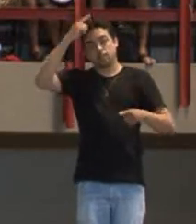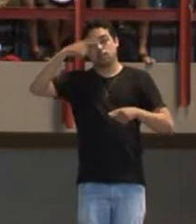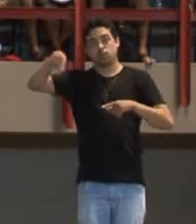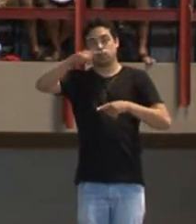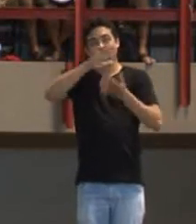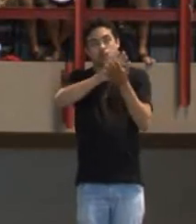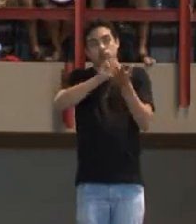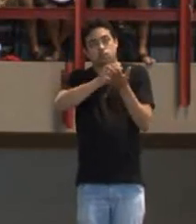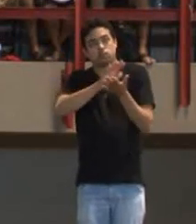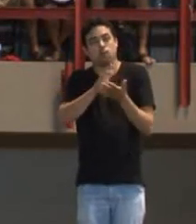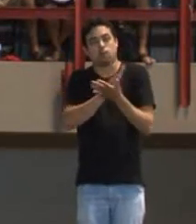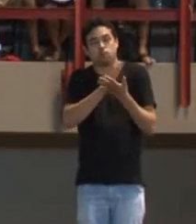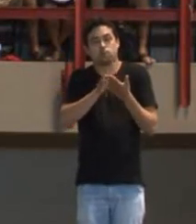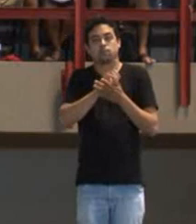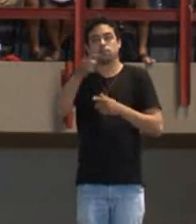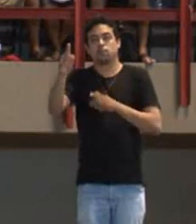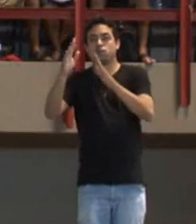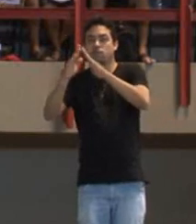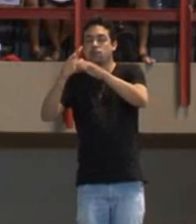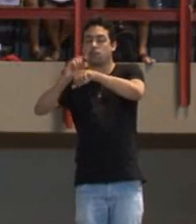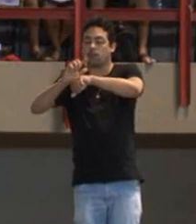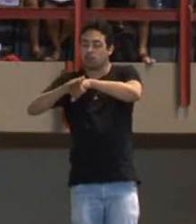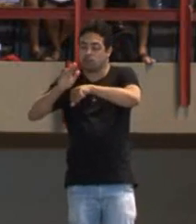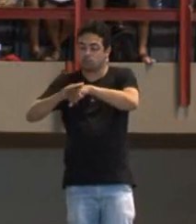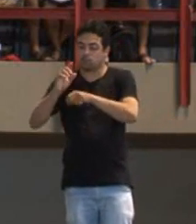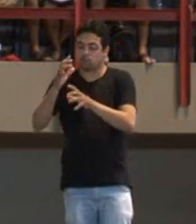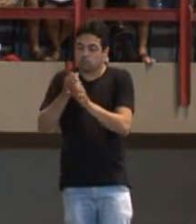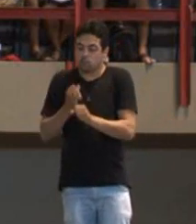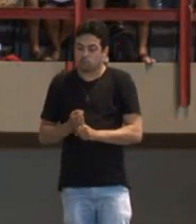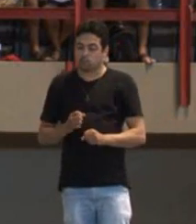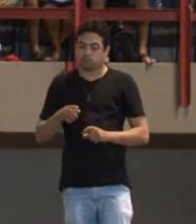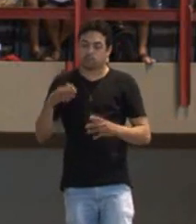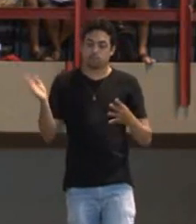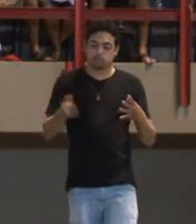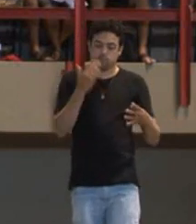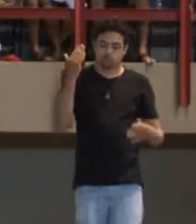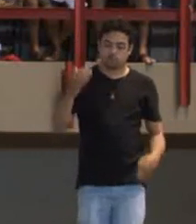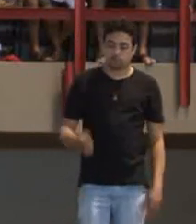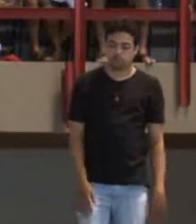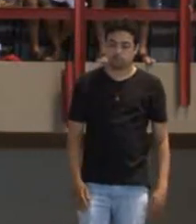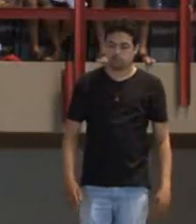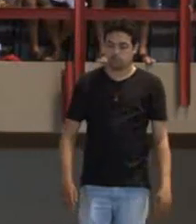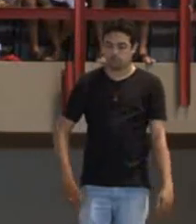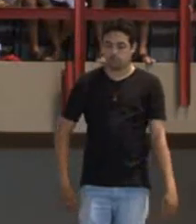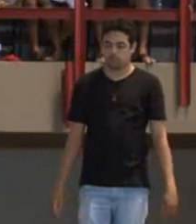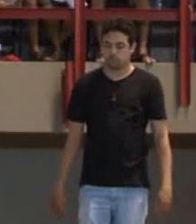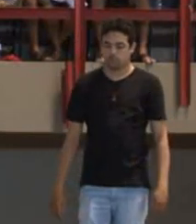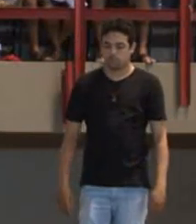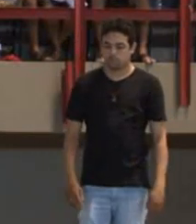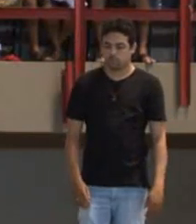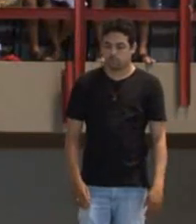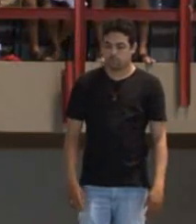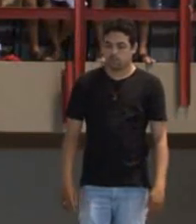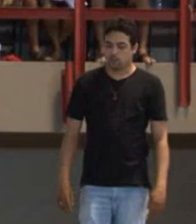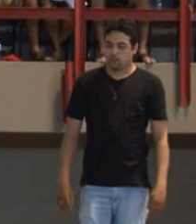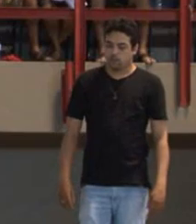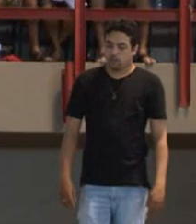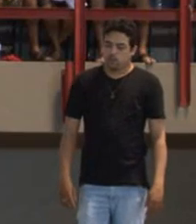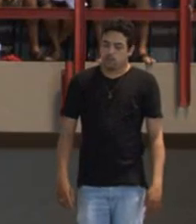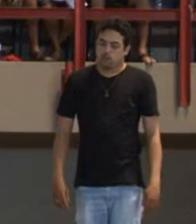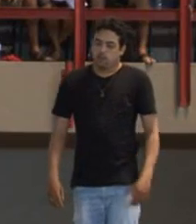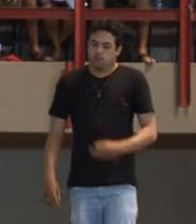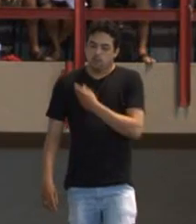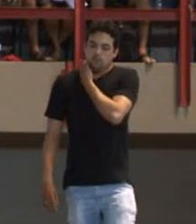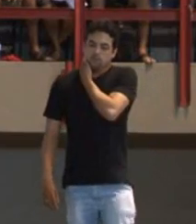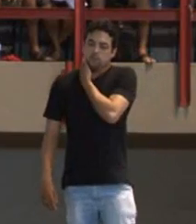alguma anotação e tenta depois em casa e pega o material. Nós vamos passar os links também. Ó, queria comentar outra